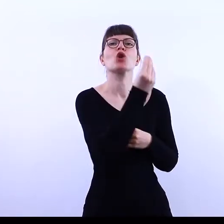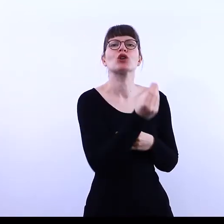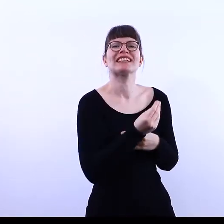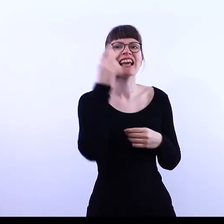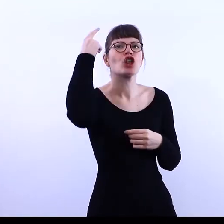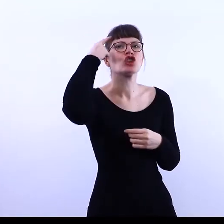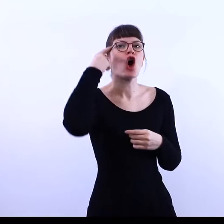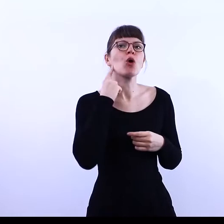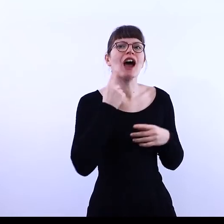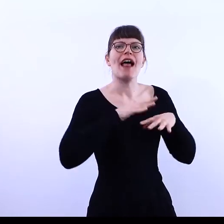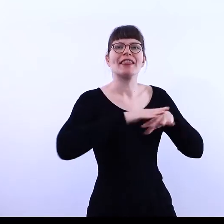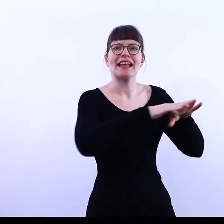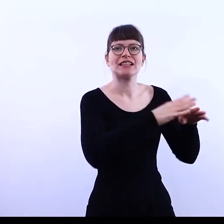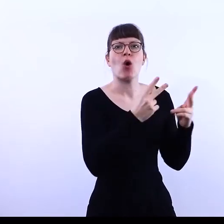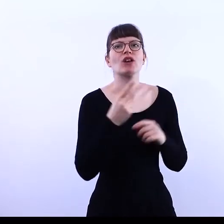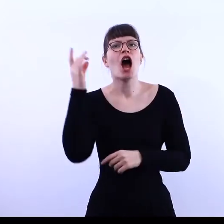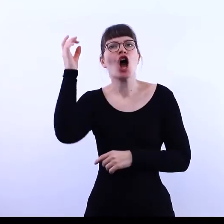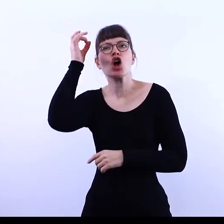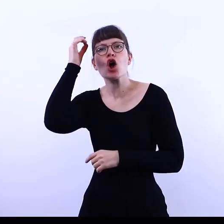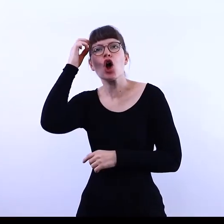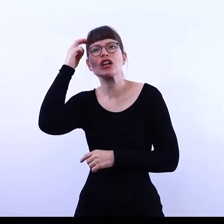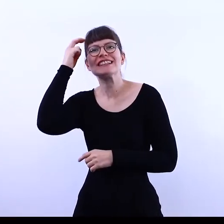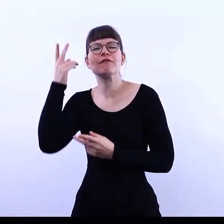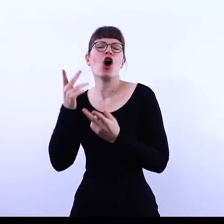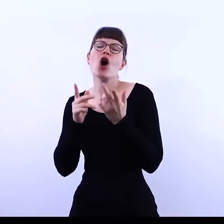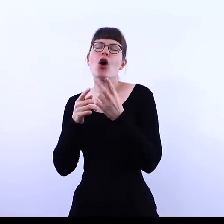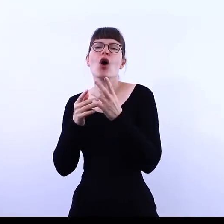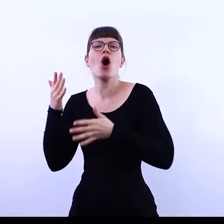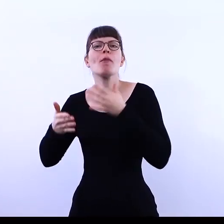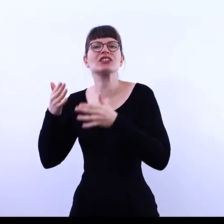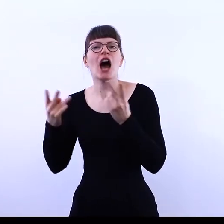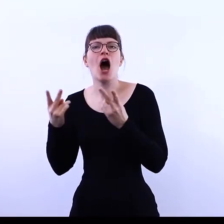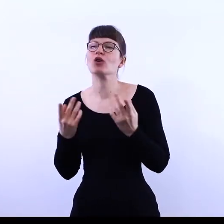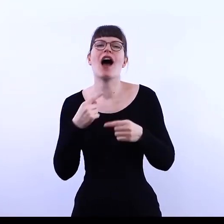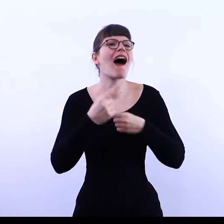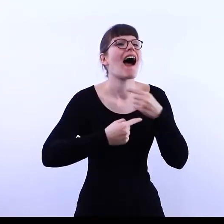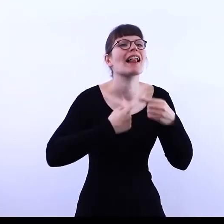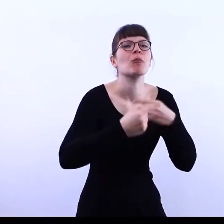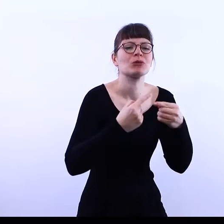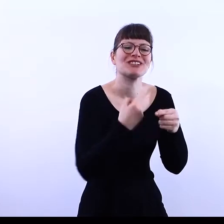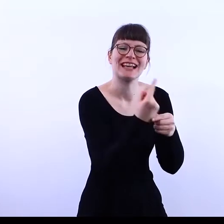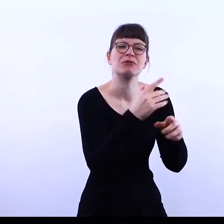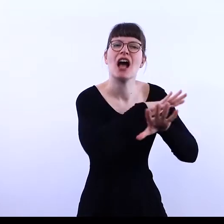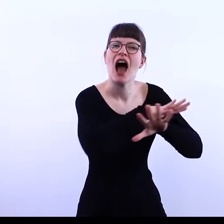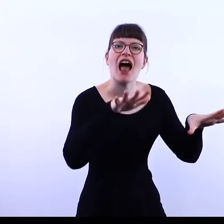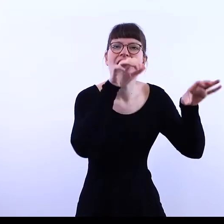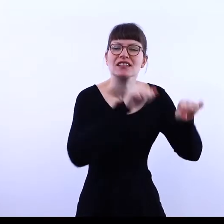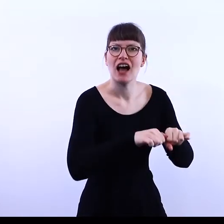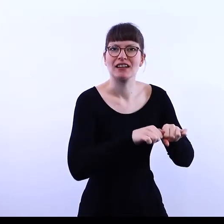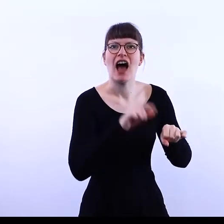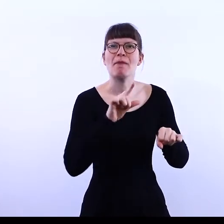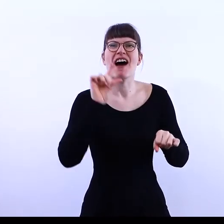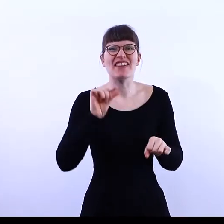über kognitive Roboter, über den Algorithmus, der alles kann. Und selten wird erklärt, was das eigentlich alles ist. Und für viele